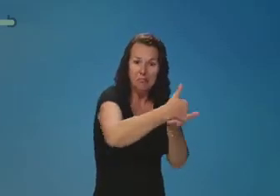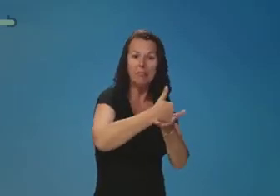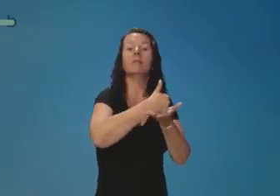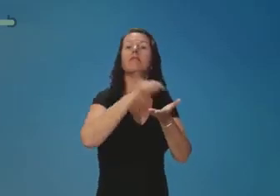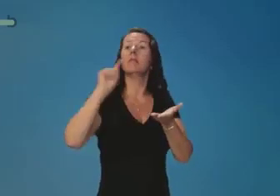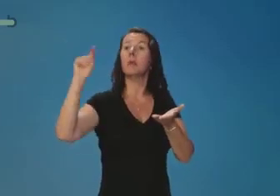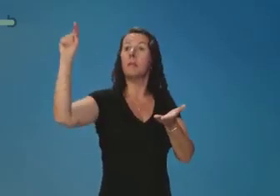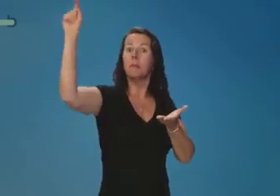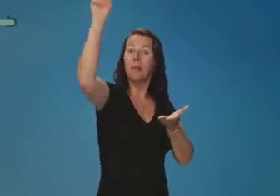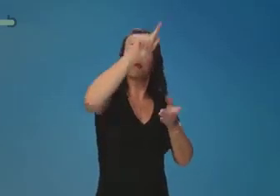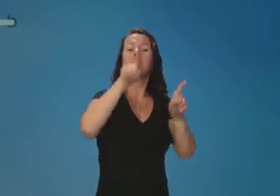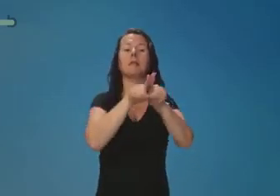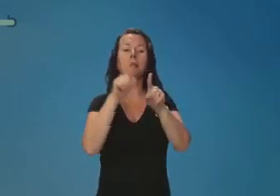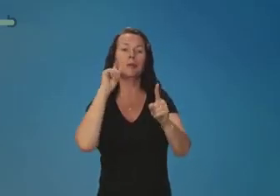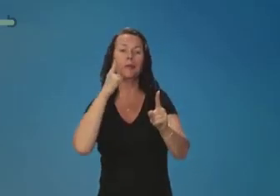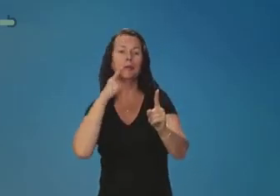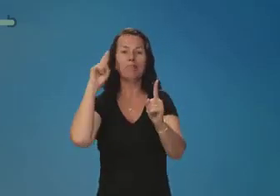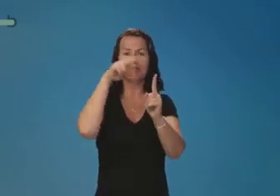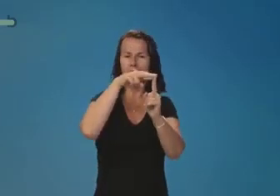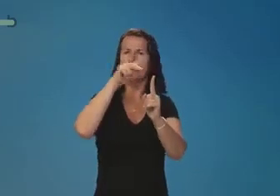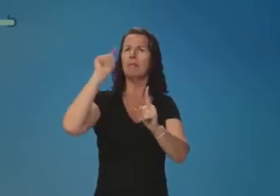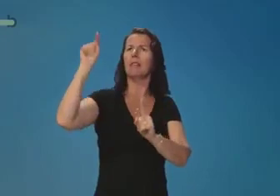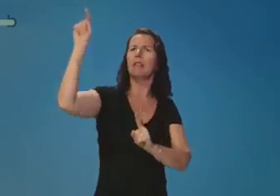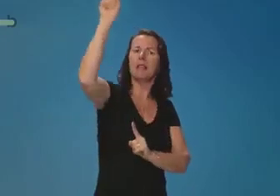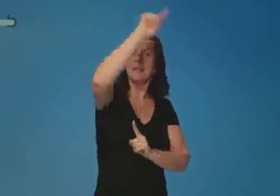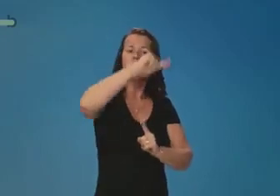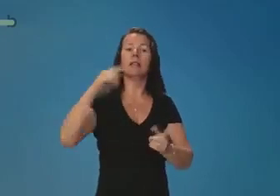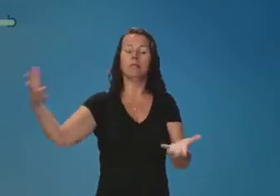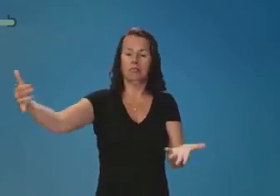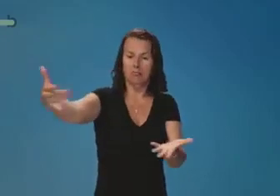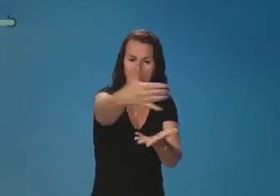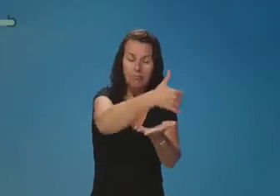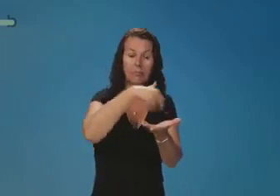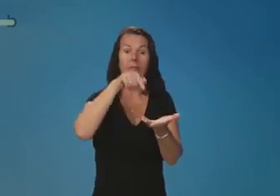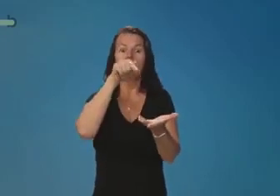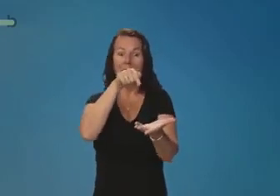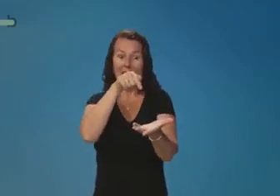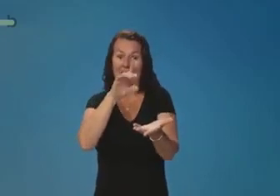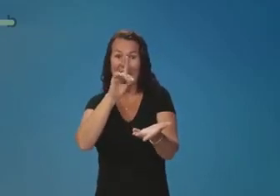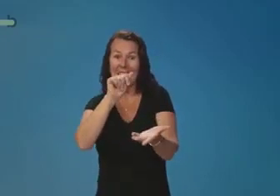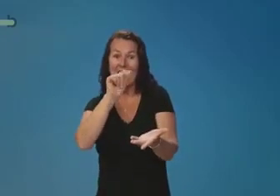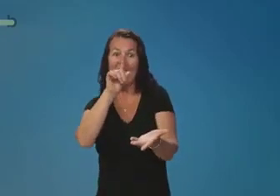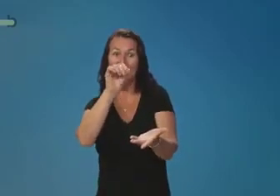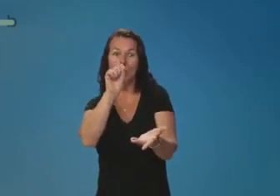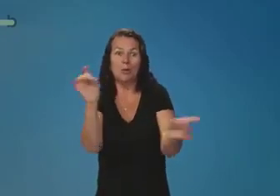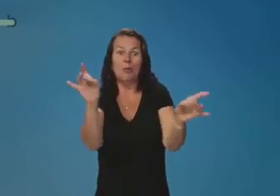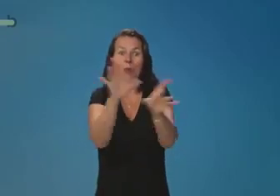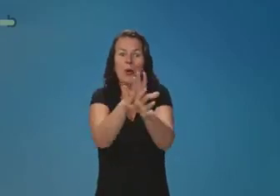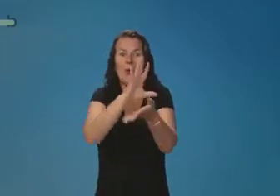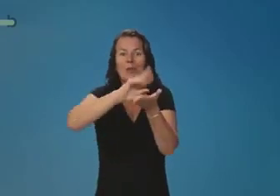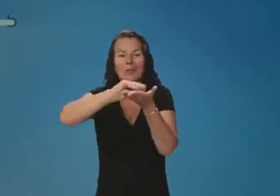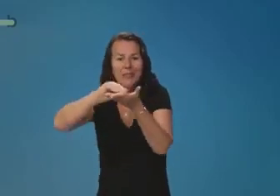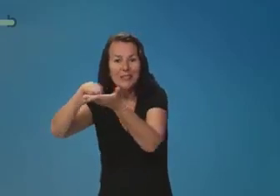também surdos de referência de todo o país participaram de uma coleta. Este material foi convertido em dados